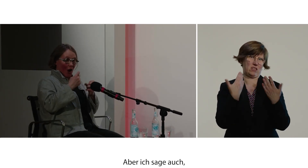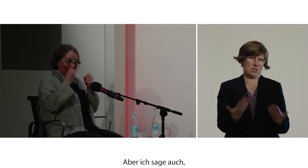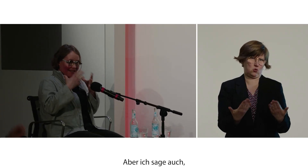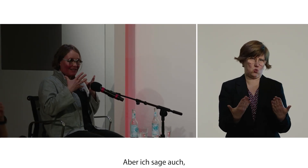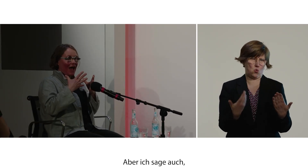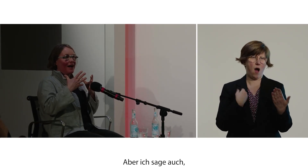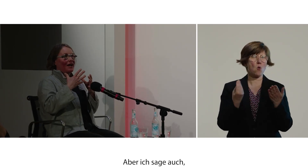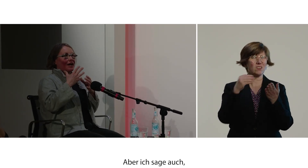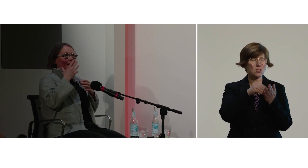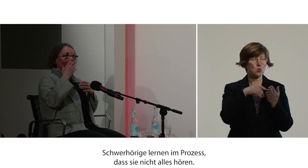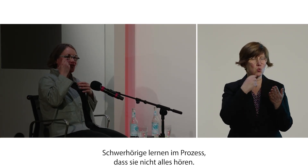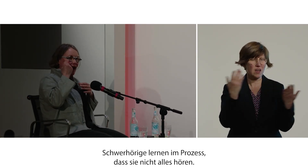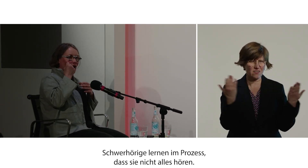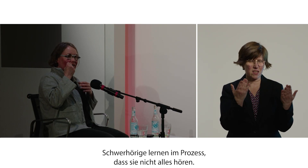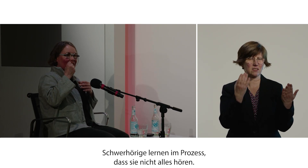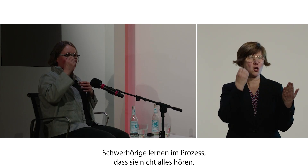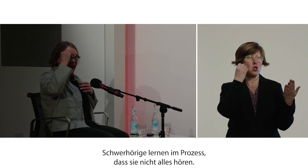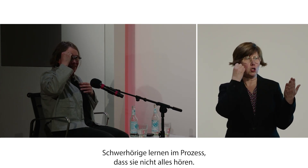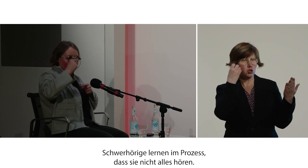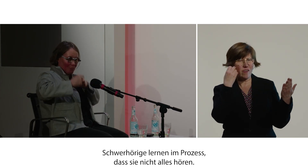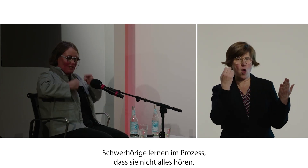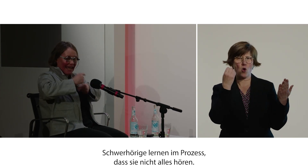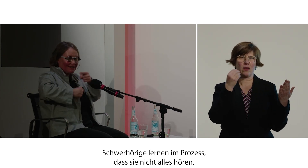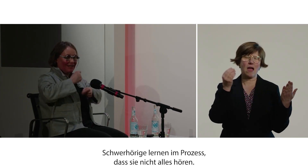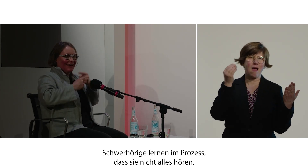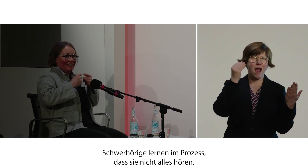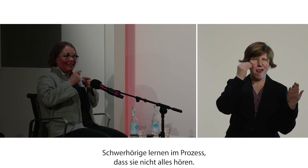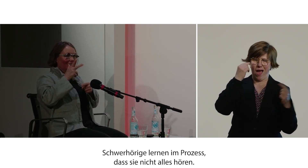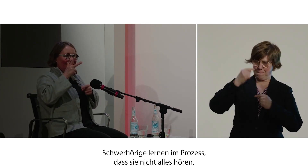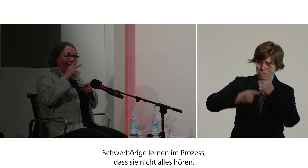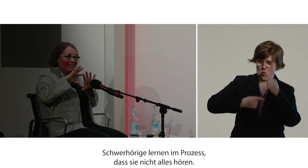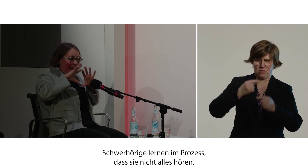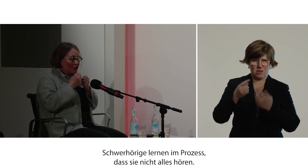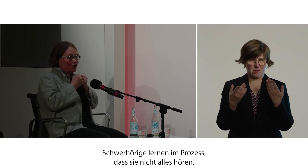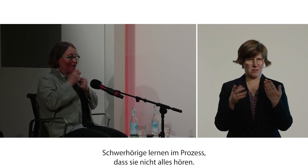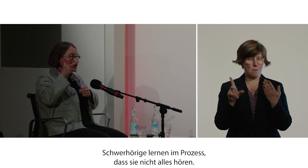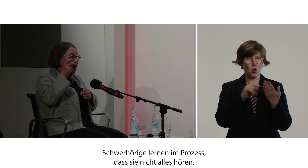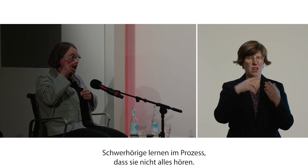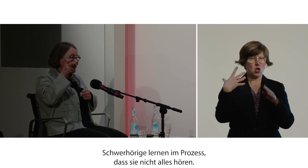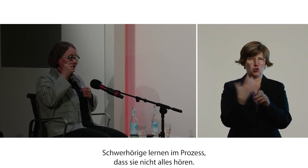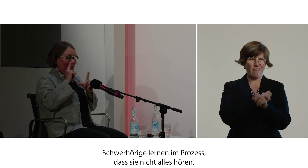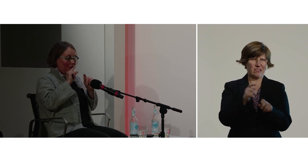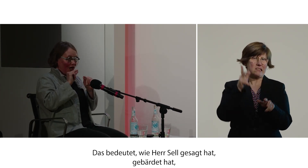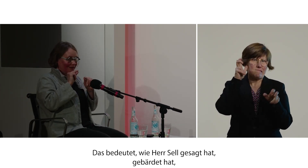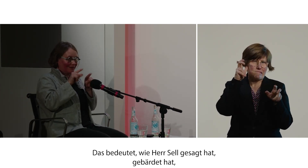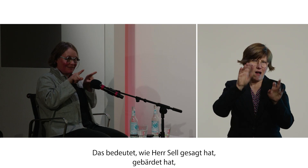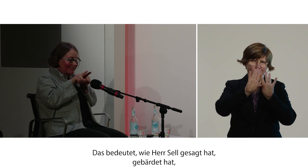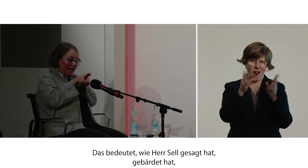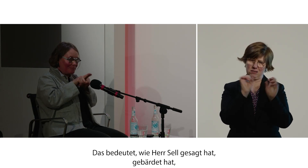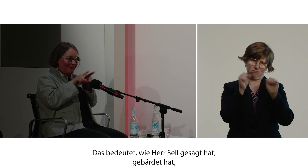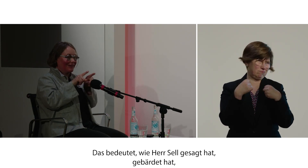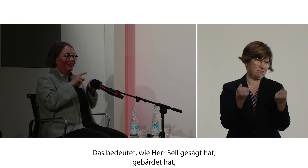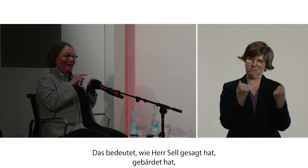Aber ich sage auch ganz klar, schwerhöriges Lernen im Prozess, dass sie nicht alles schaffen zu hören. Das bedeutet